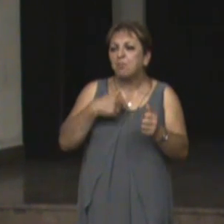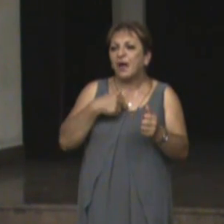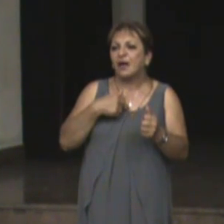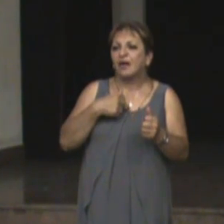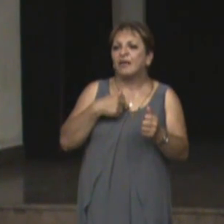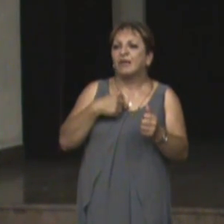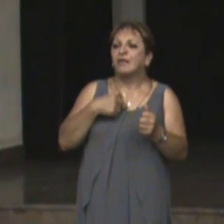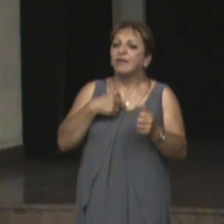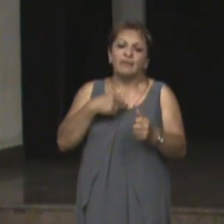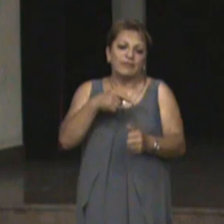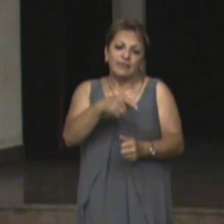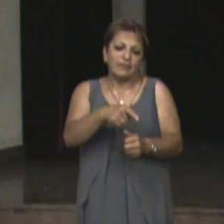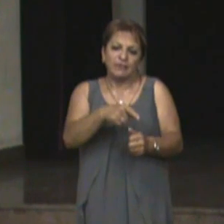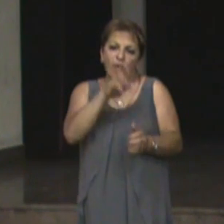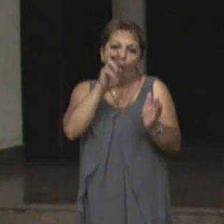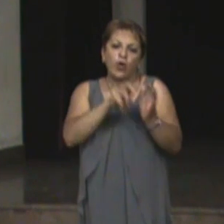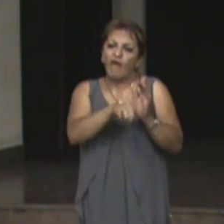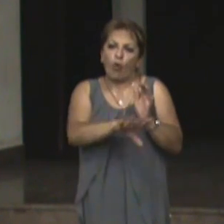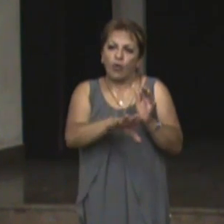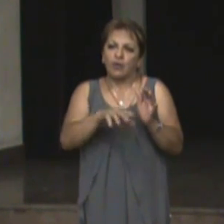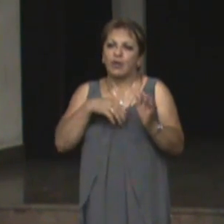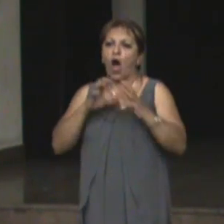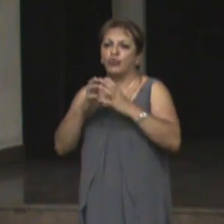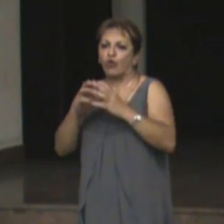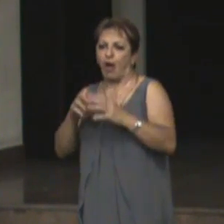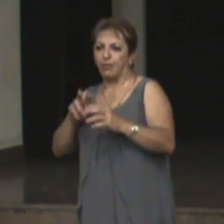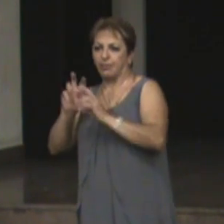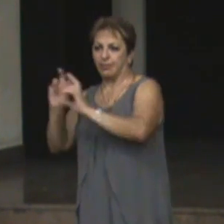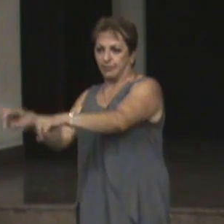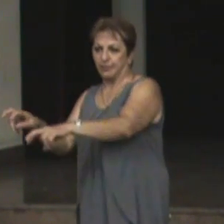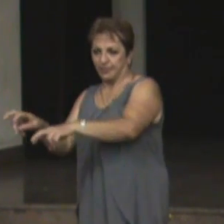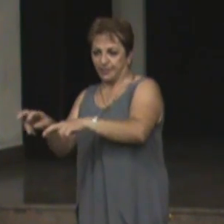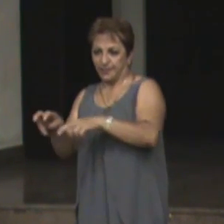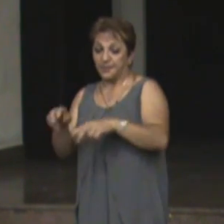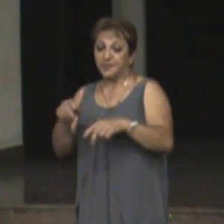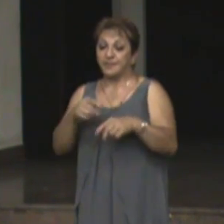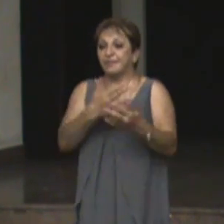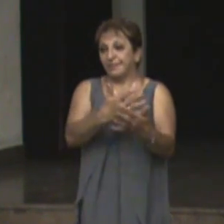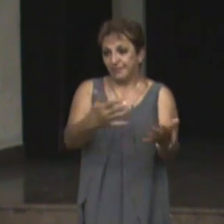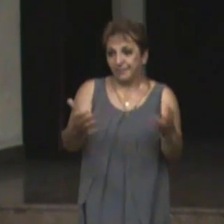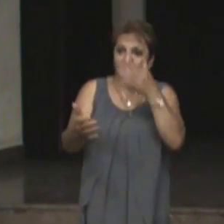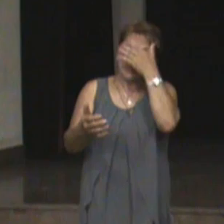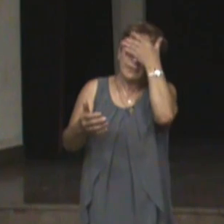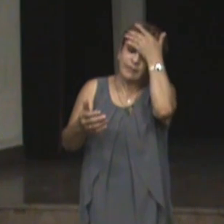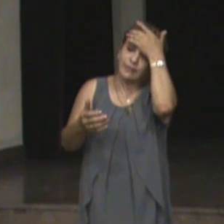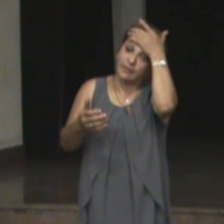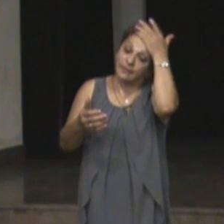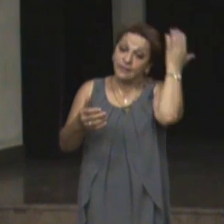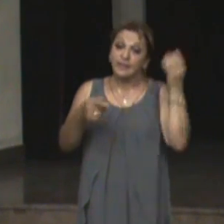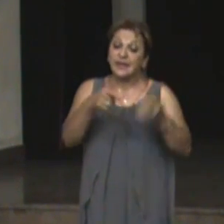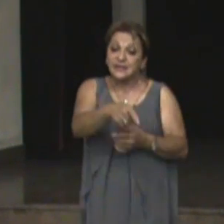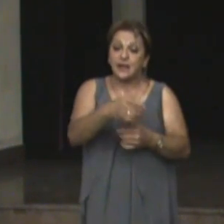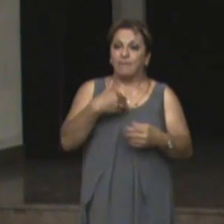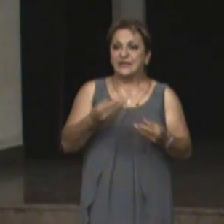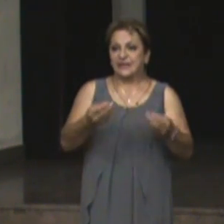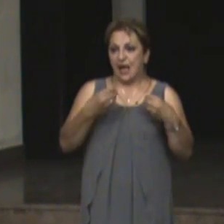ենք աշխարհը։ Սա այն տեսակներն էին, որոնք սերմնացանի առակը մեզ տալիս